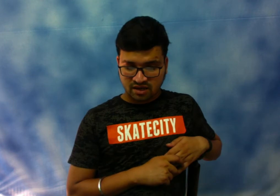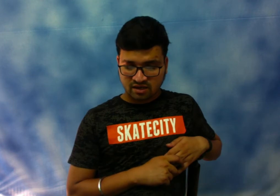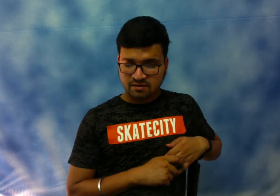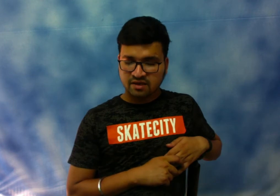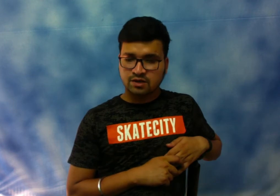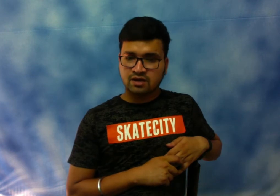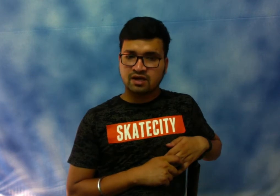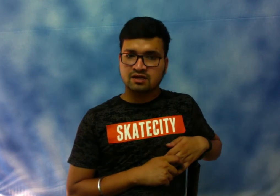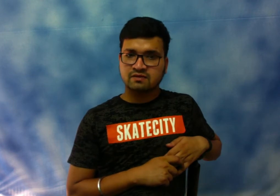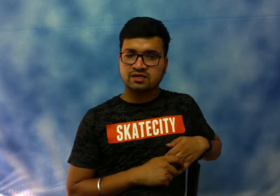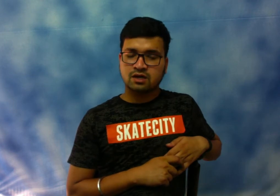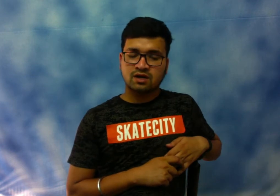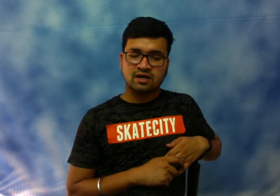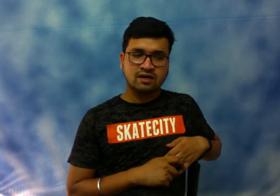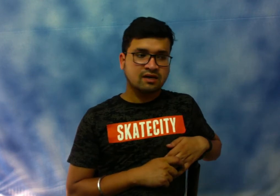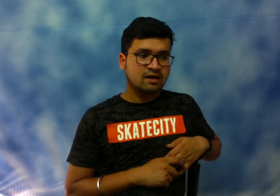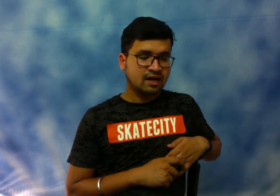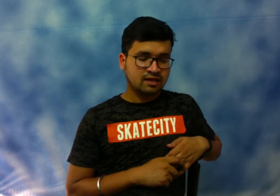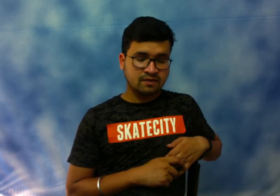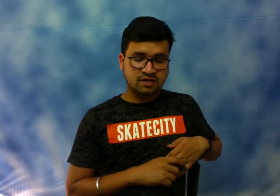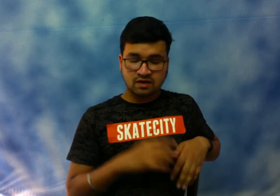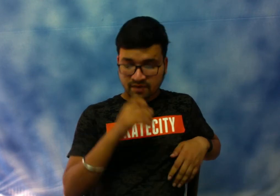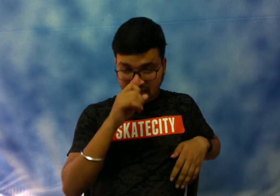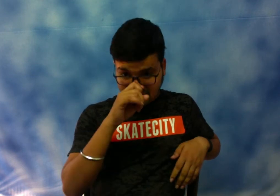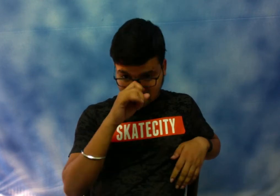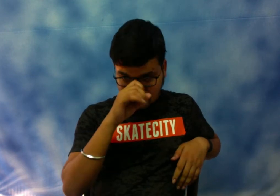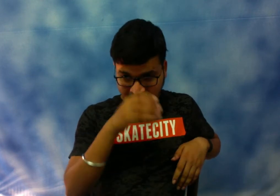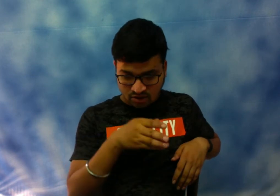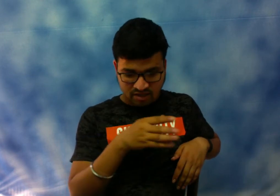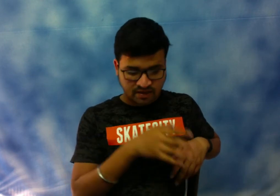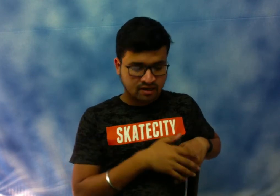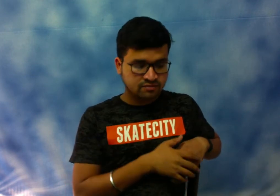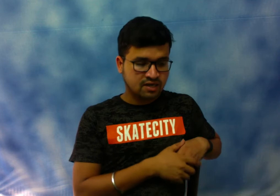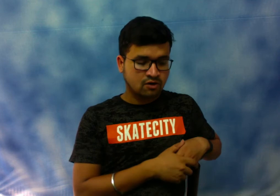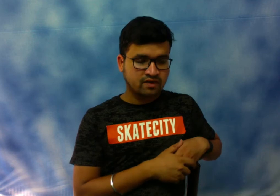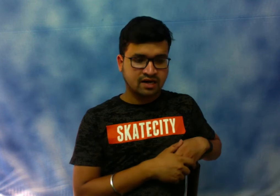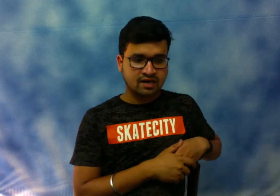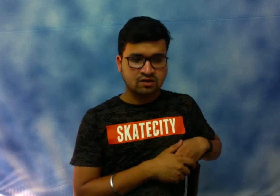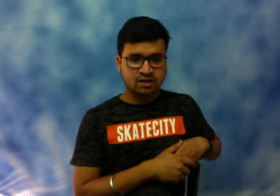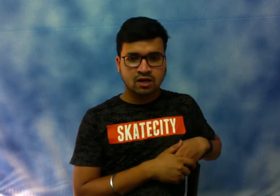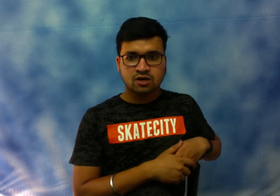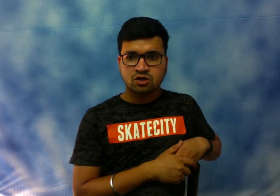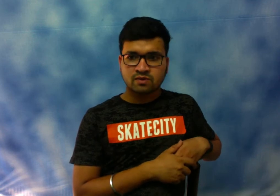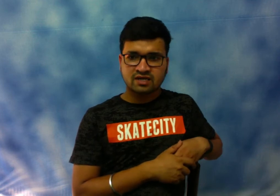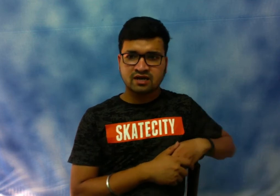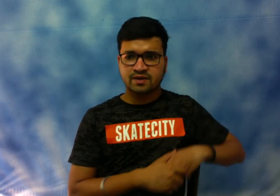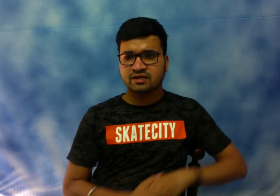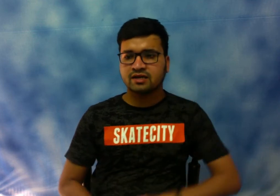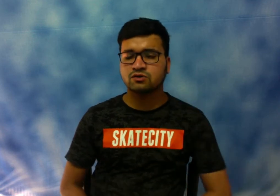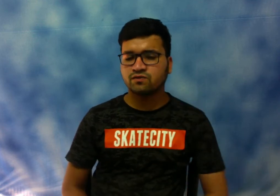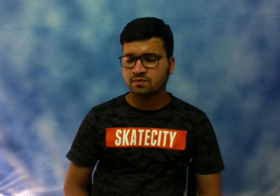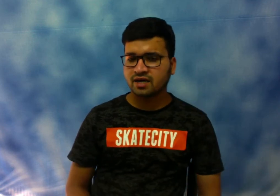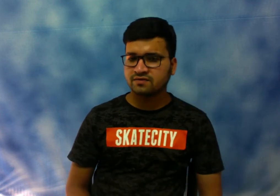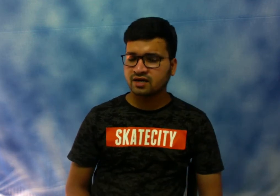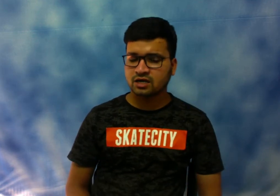किसी सिटी को ले लें, किसी भी जगह को ले लें, रात के समय जब हम गाड़ी से जा रहे होते हैं मतलब या ऑफिस आ रहे होते हैं, तो हम कई जगह पर देखते हैं कि जो फुटपाथ वगैरह होते